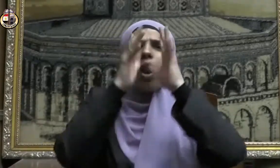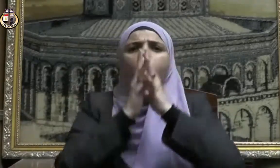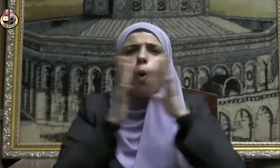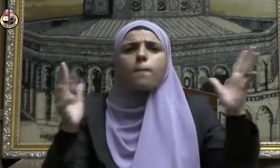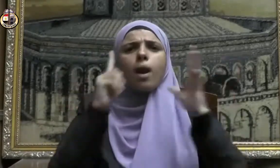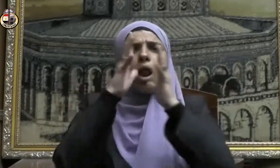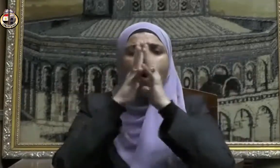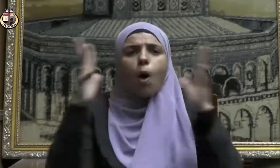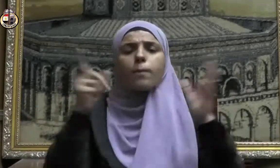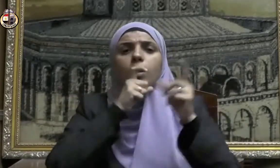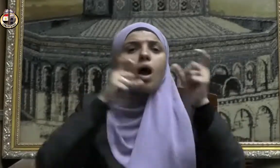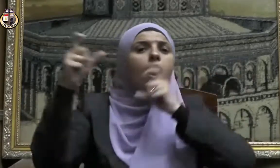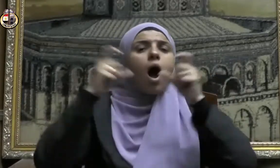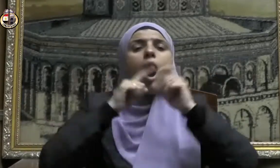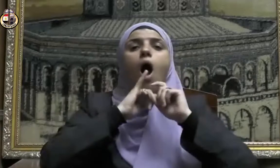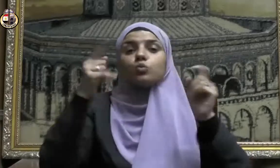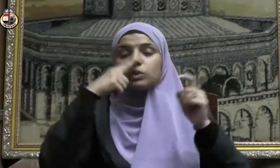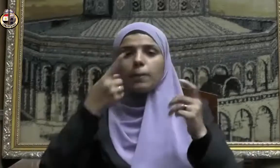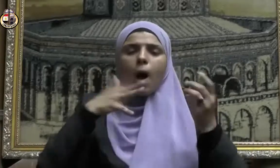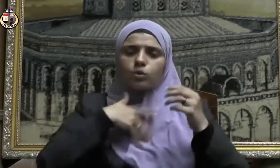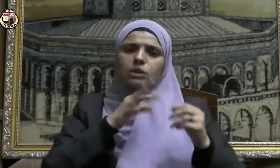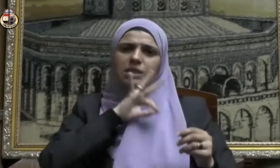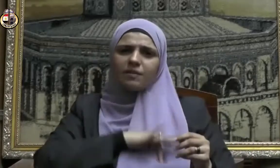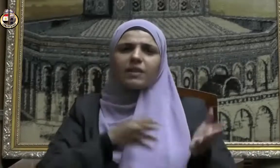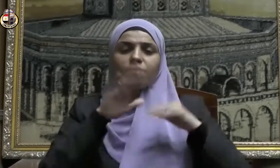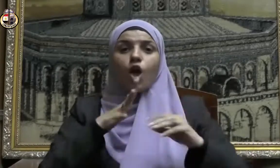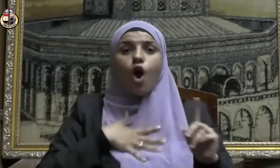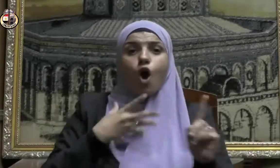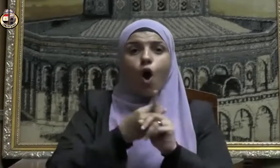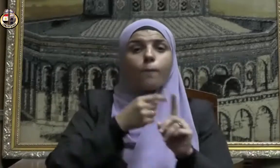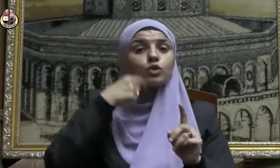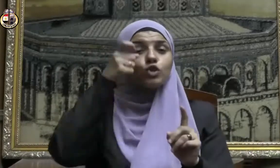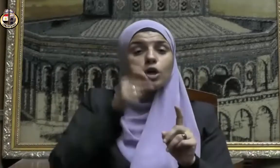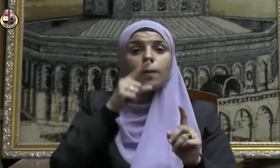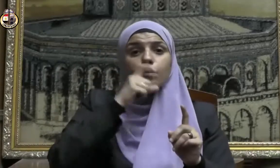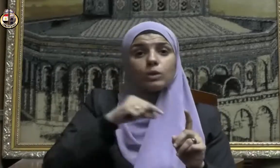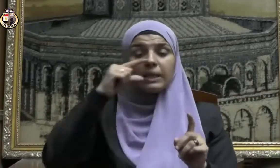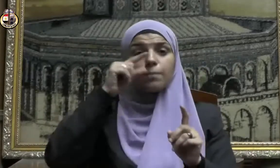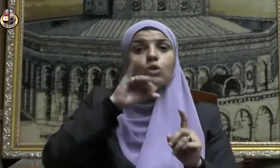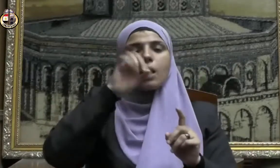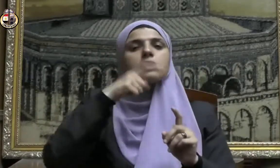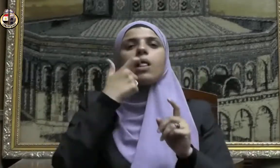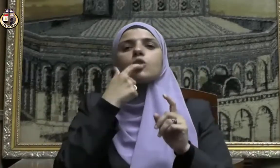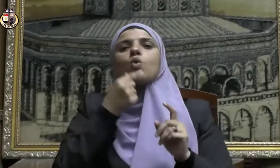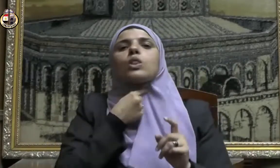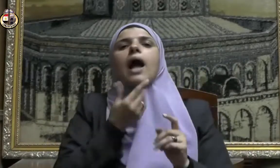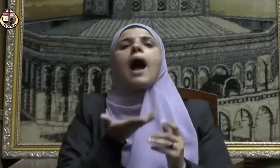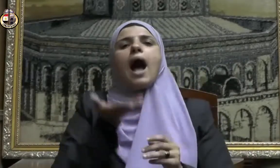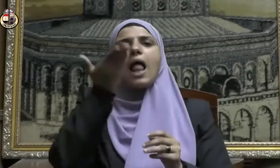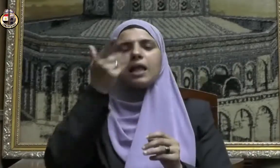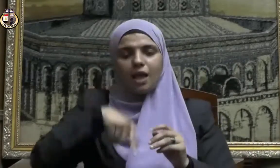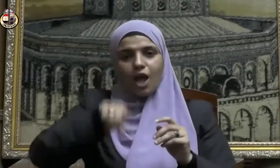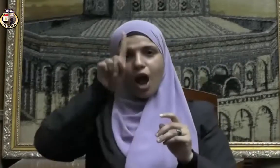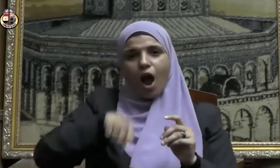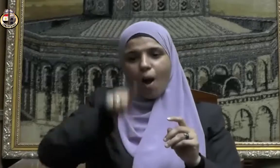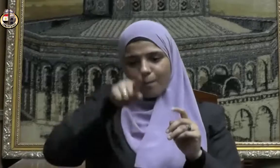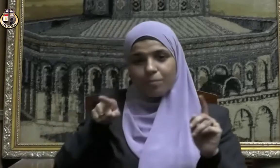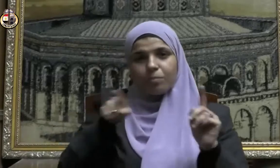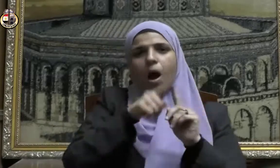ومن ثم فيستحب للمسلم أن يجهر بالتكبير في هذه الأيام إعلانا